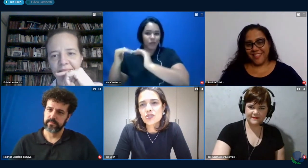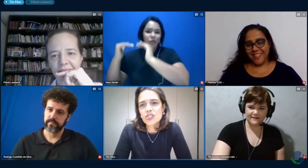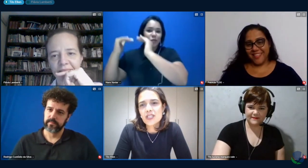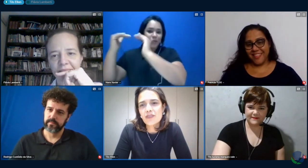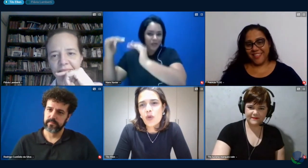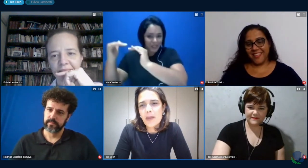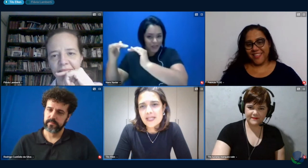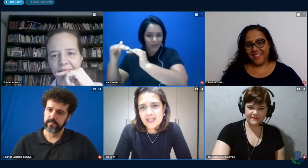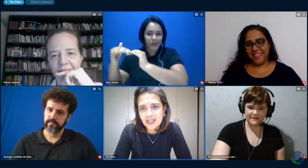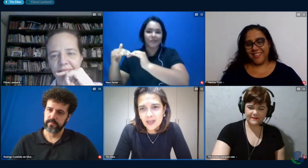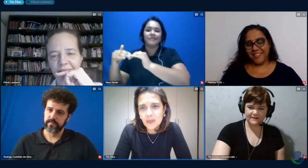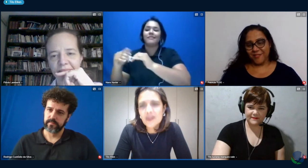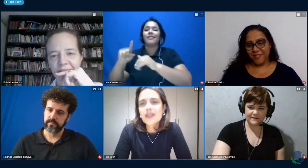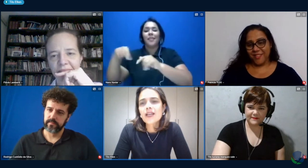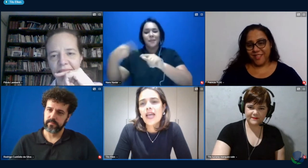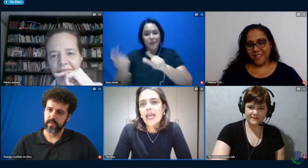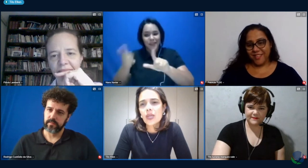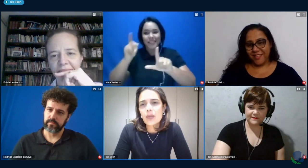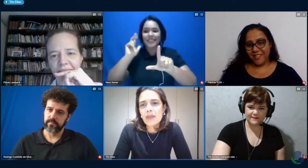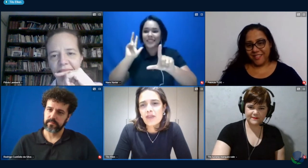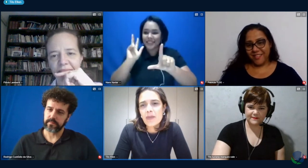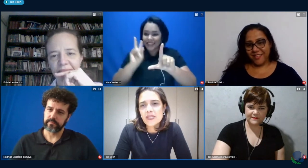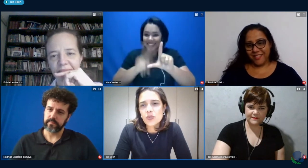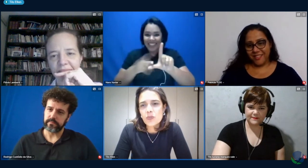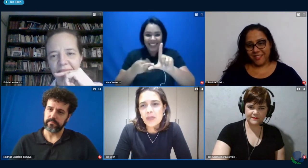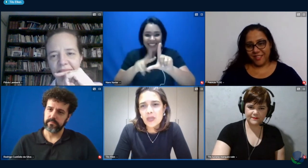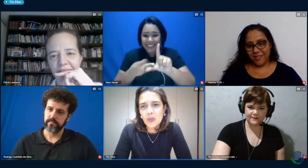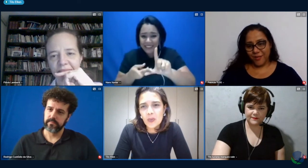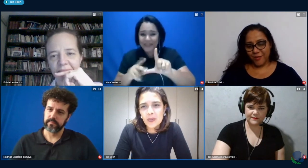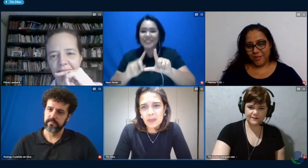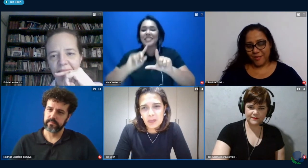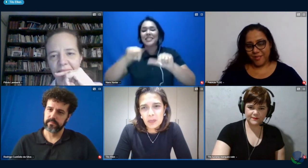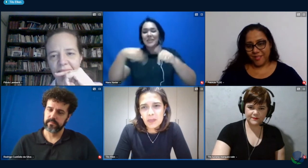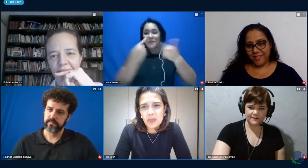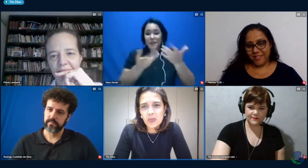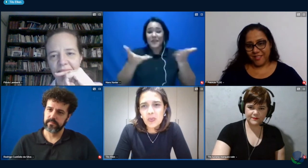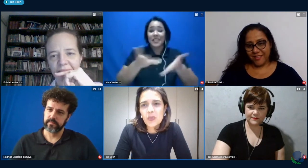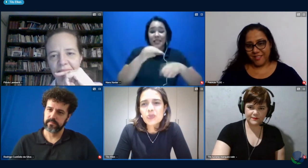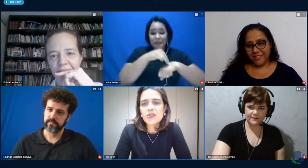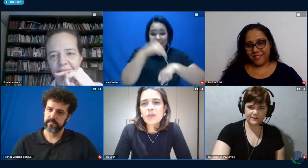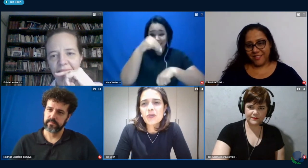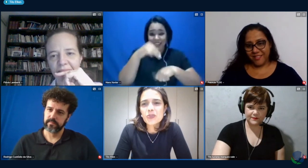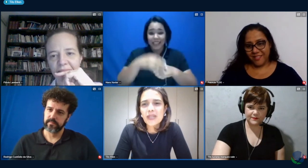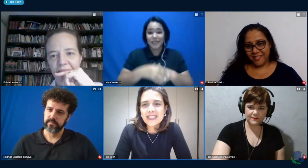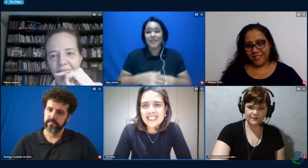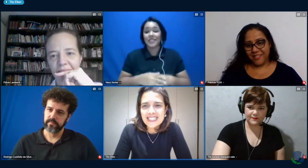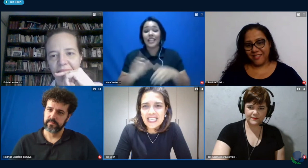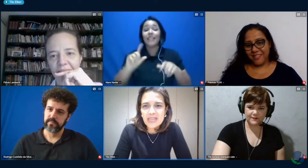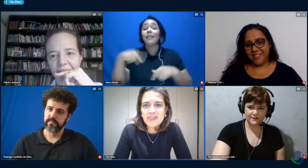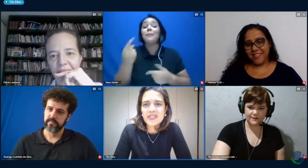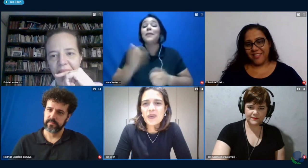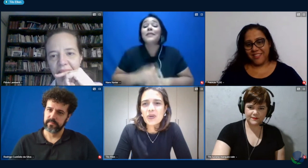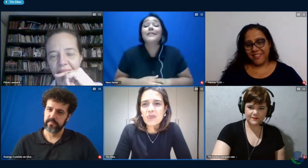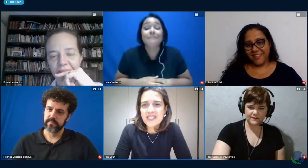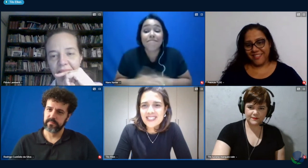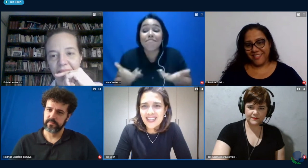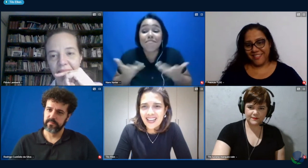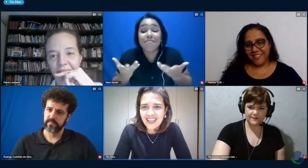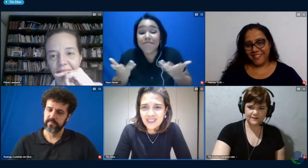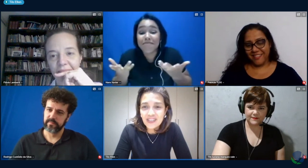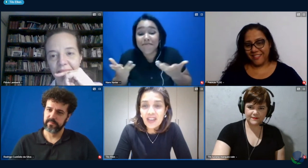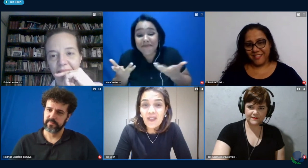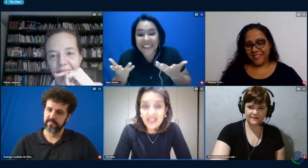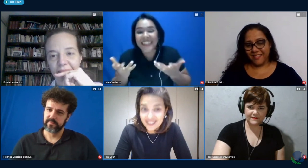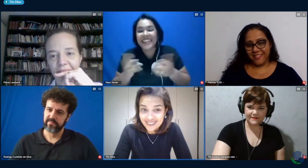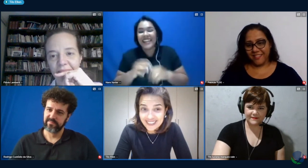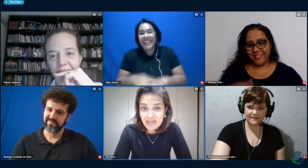processo de formação, na minha formação superior, no meu primeiro curso, depois no Letras Libras, agora no